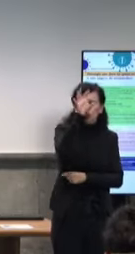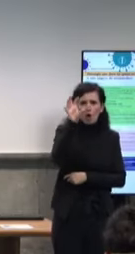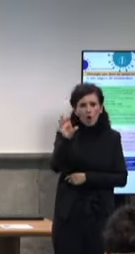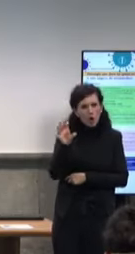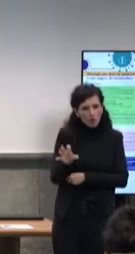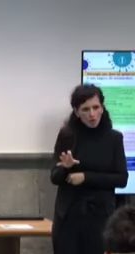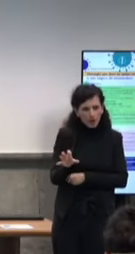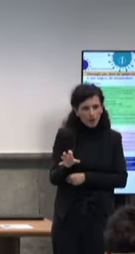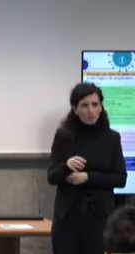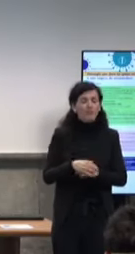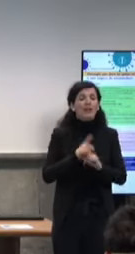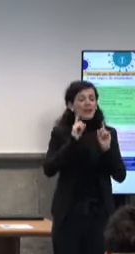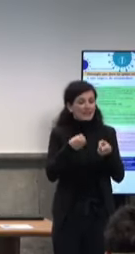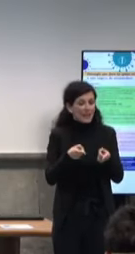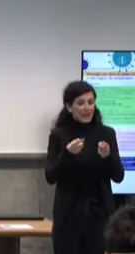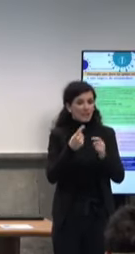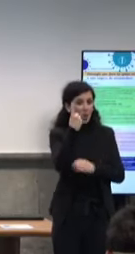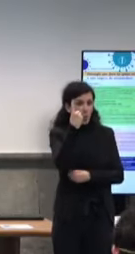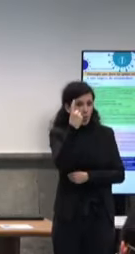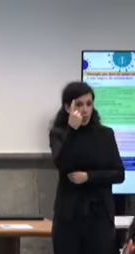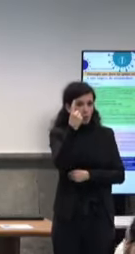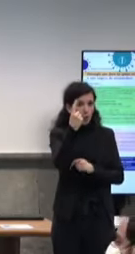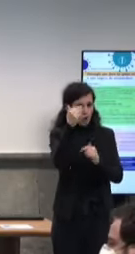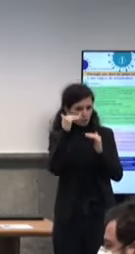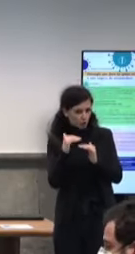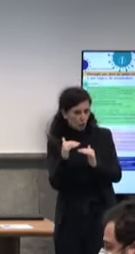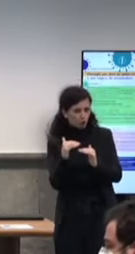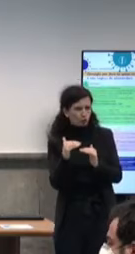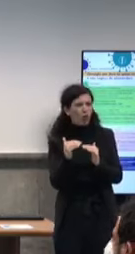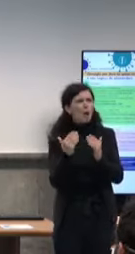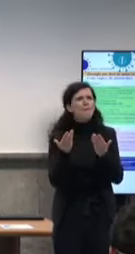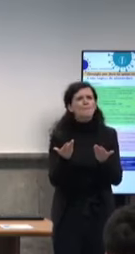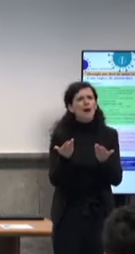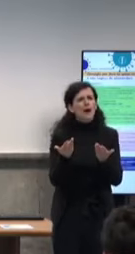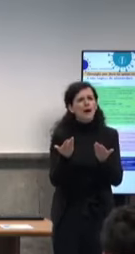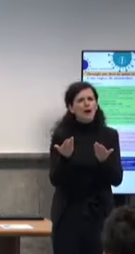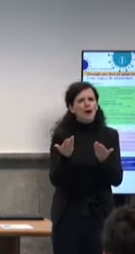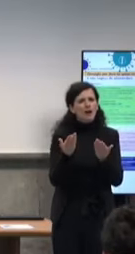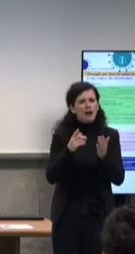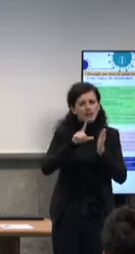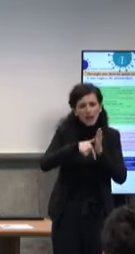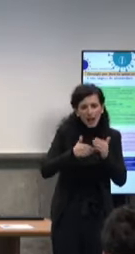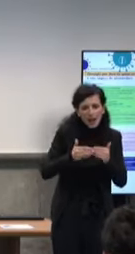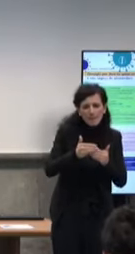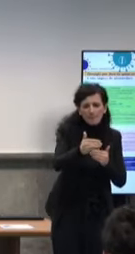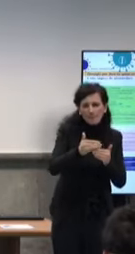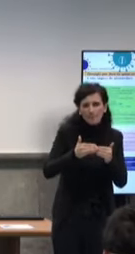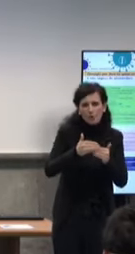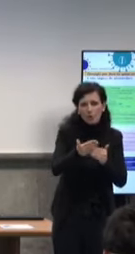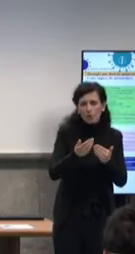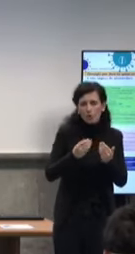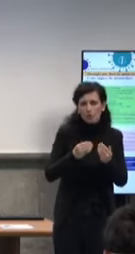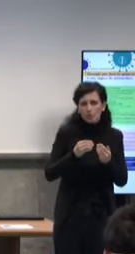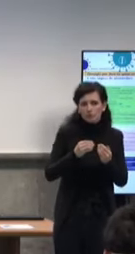sotto uno ma di quanto e in modo con una certa durata nel tempo immagino